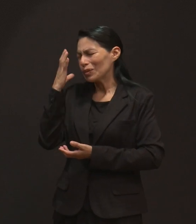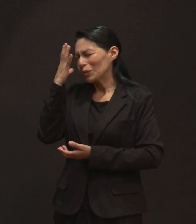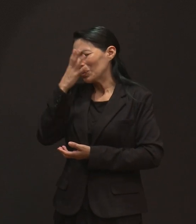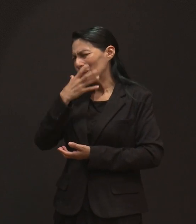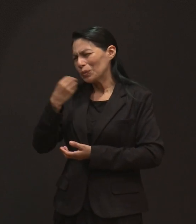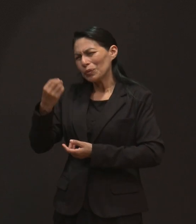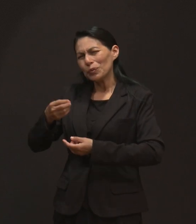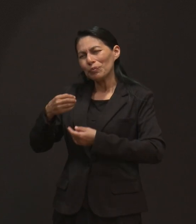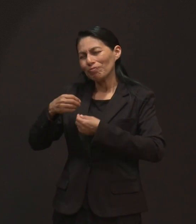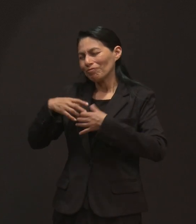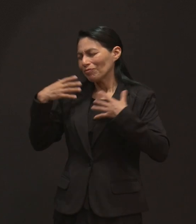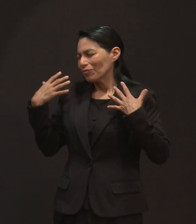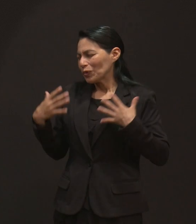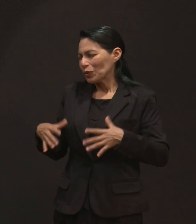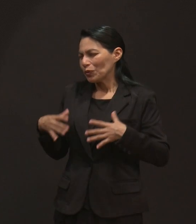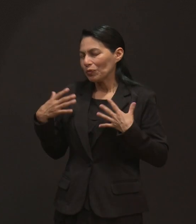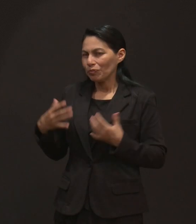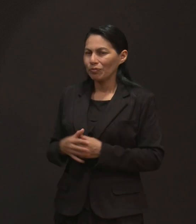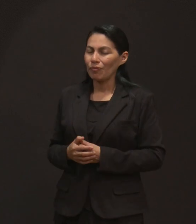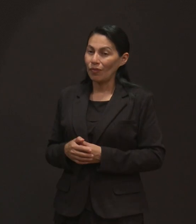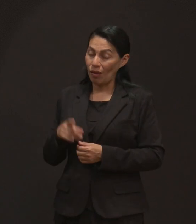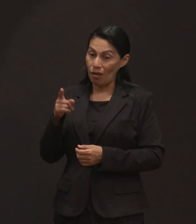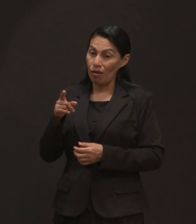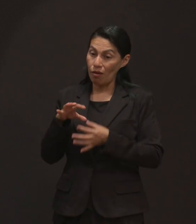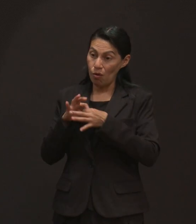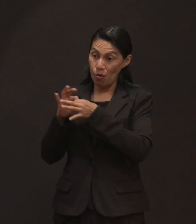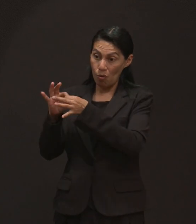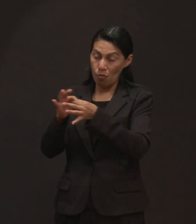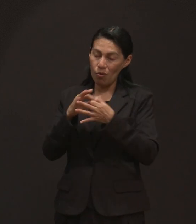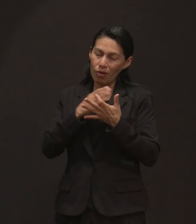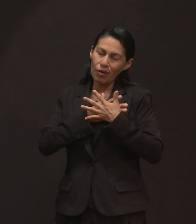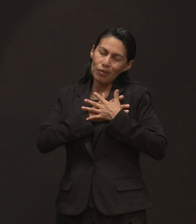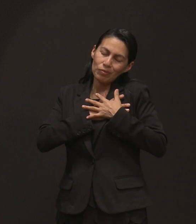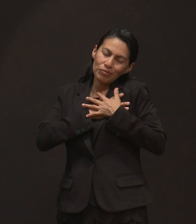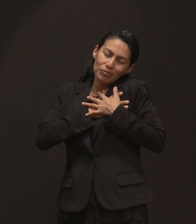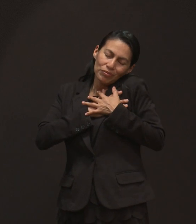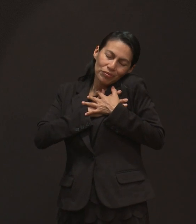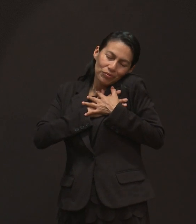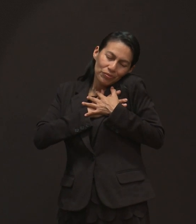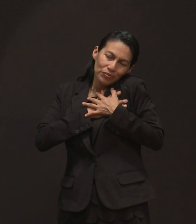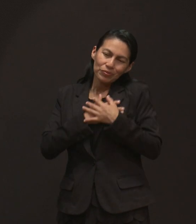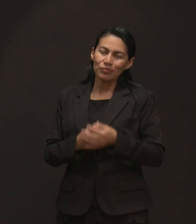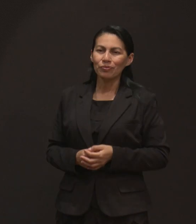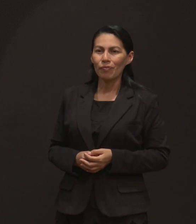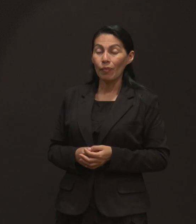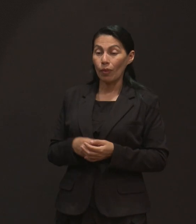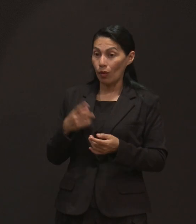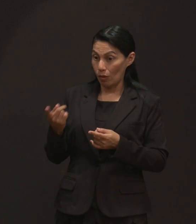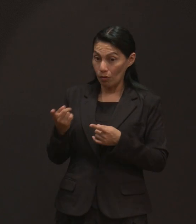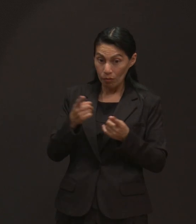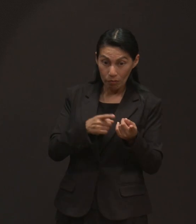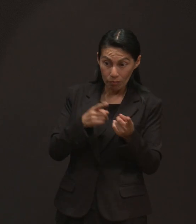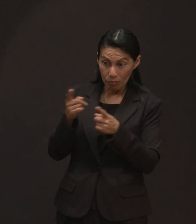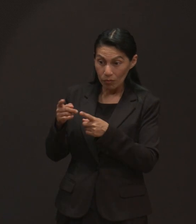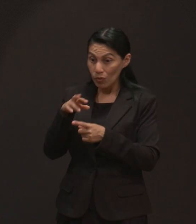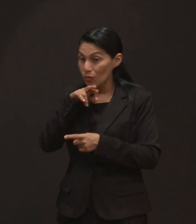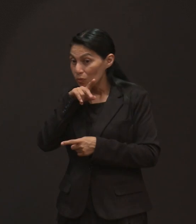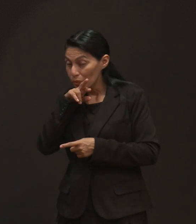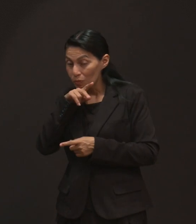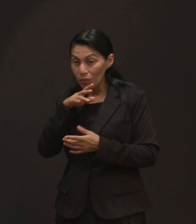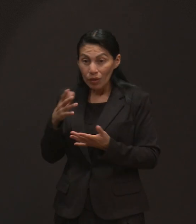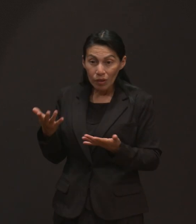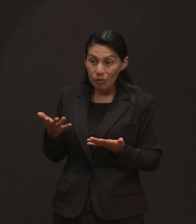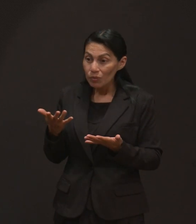muy hermosa. Es un grupo donde hay amor porque, pues, unas a otras nos